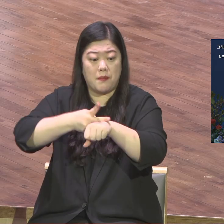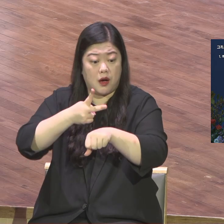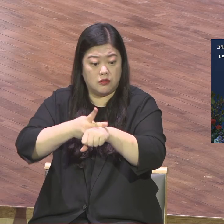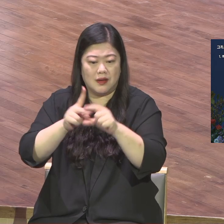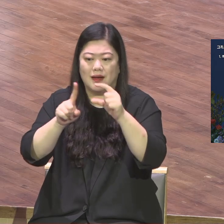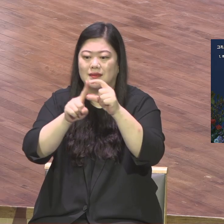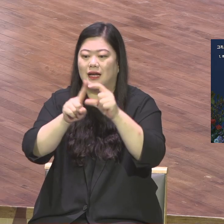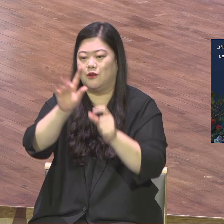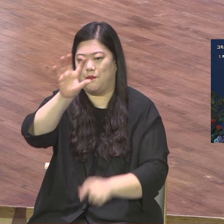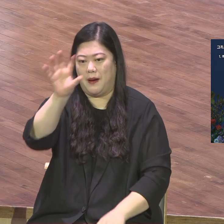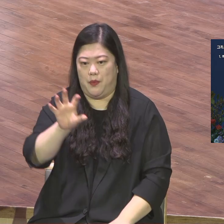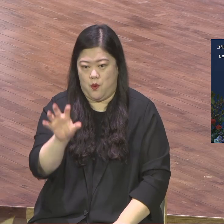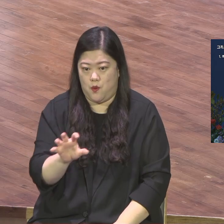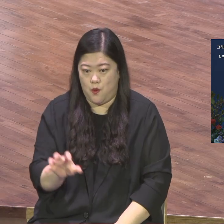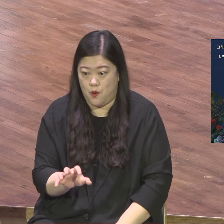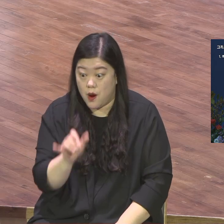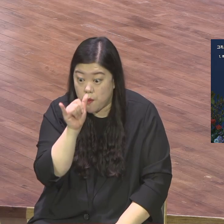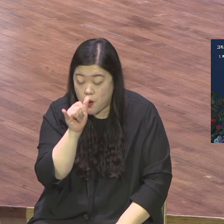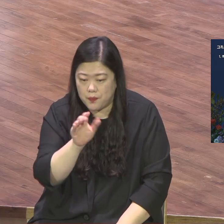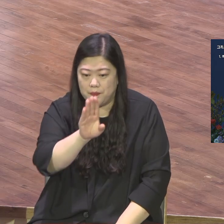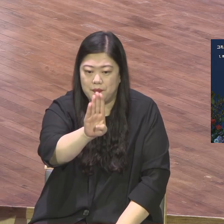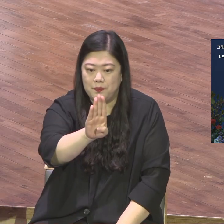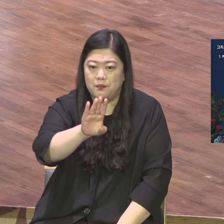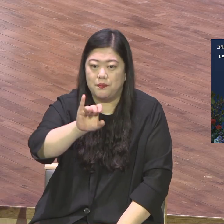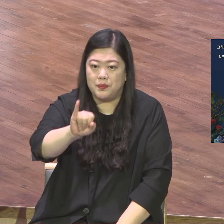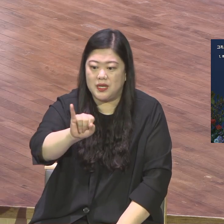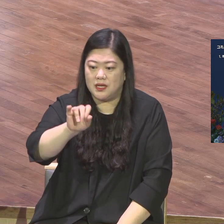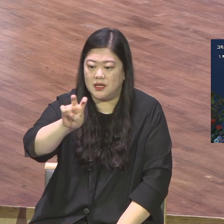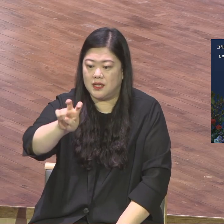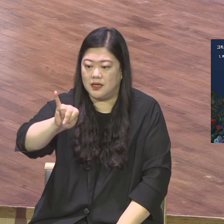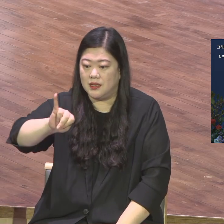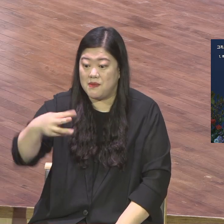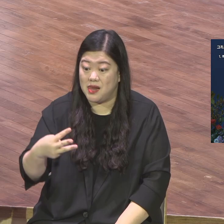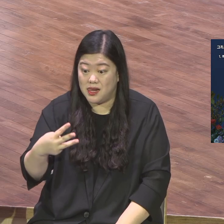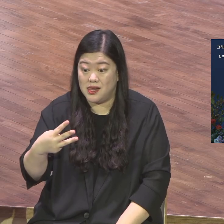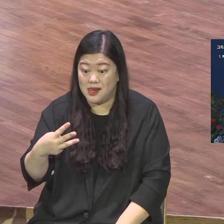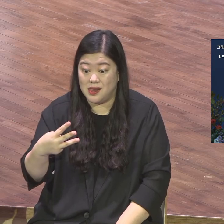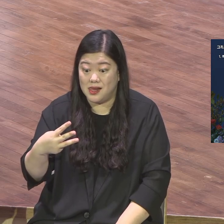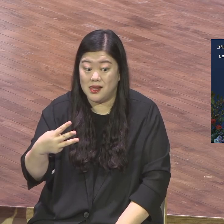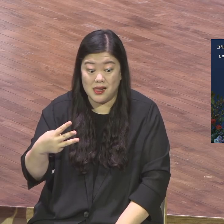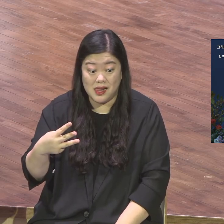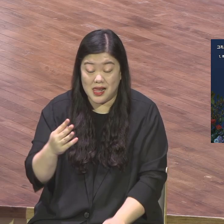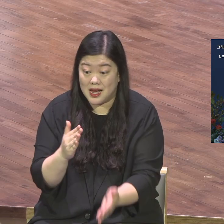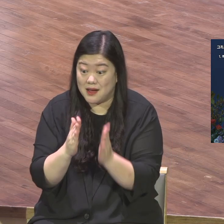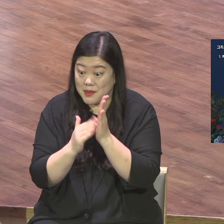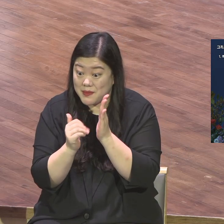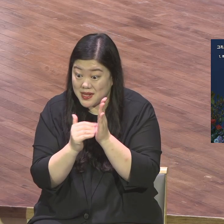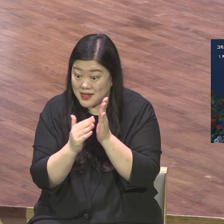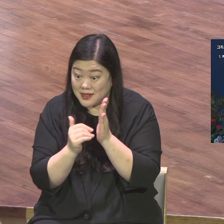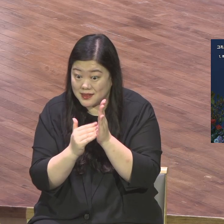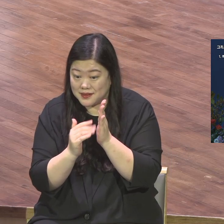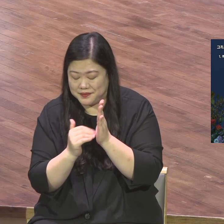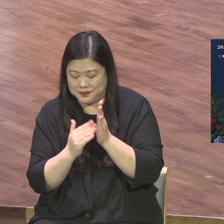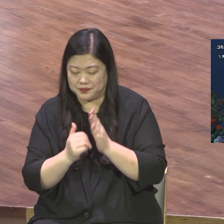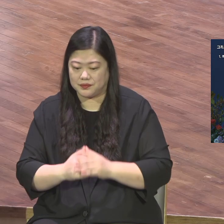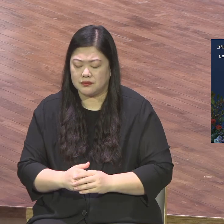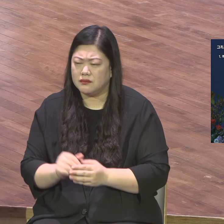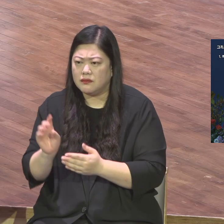사용하는 단어 중에 하나가 뭐냐? 비밀이란 단어예요. 비밀. 비밀. 그리스도 비밀.